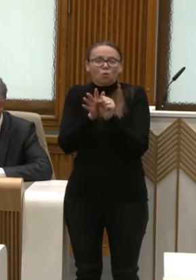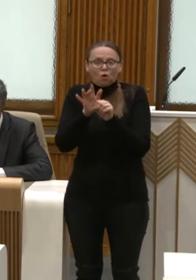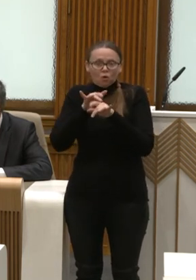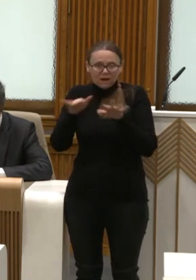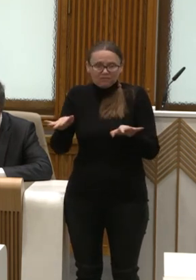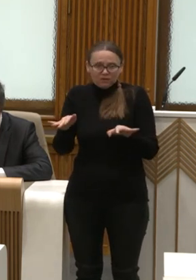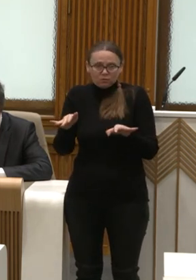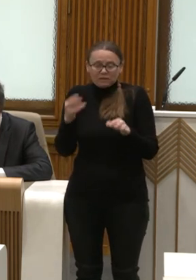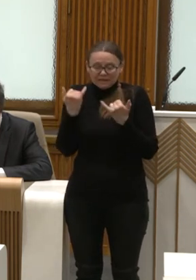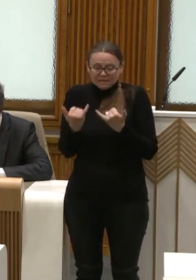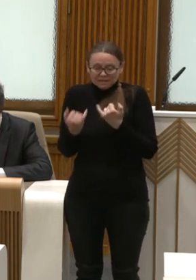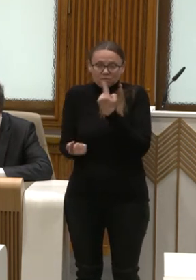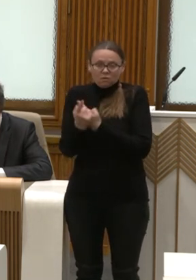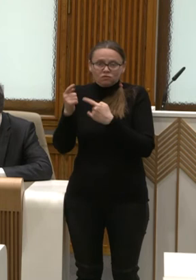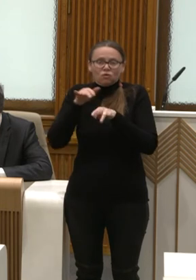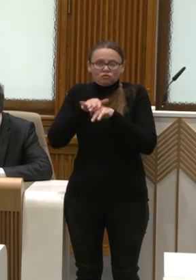ki zdaj povzroča epidemijo.